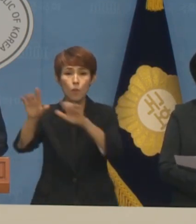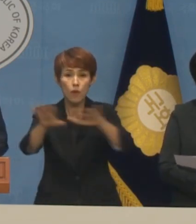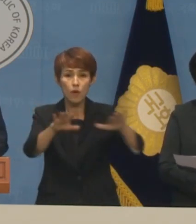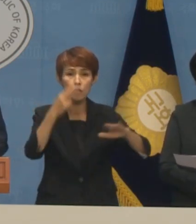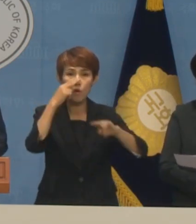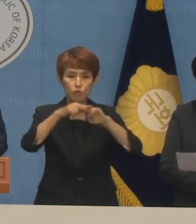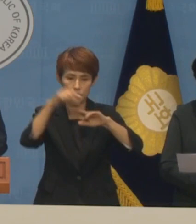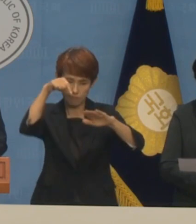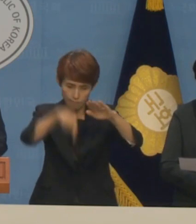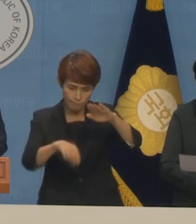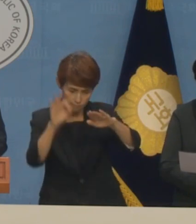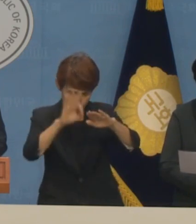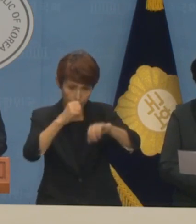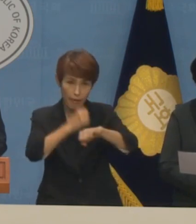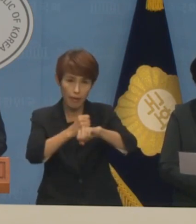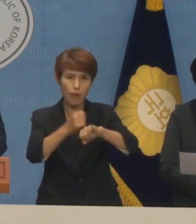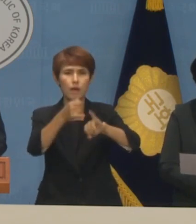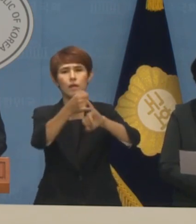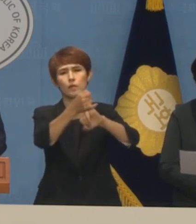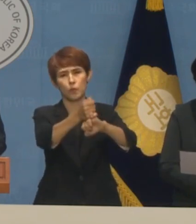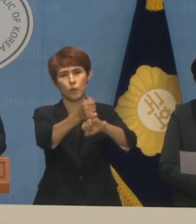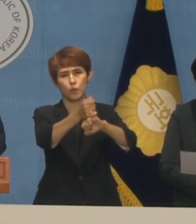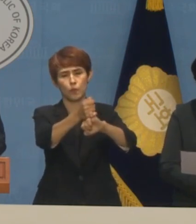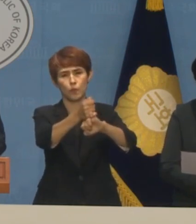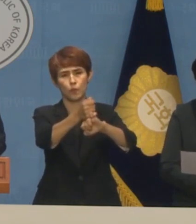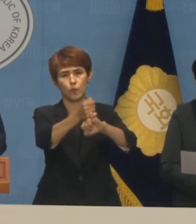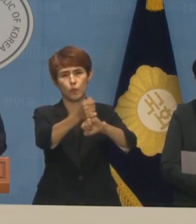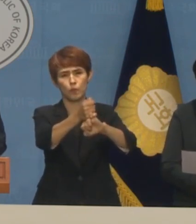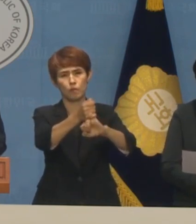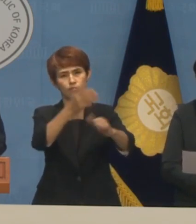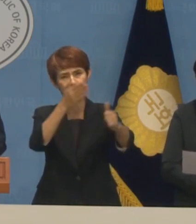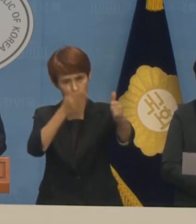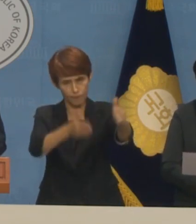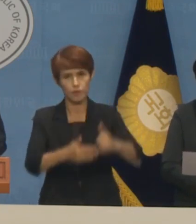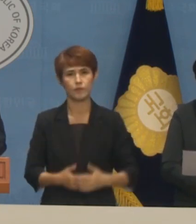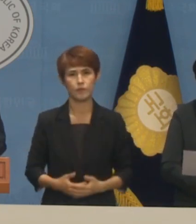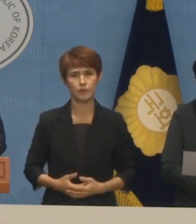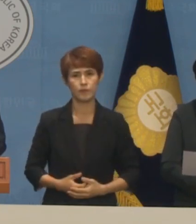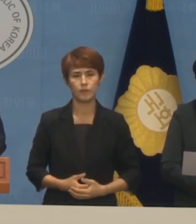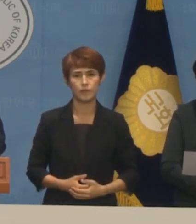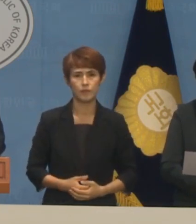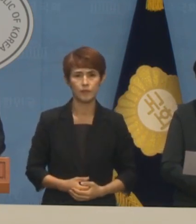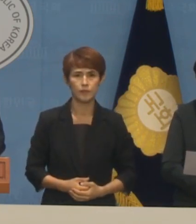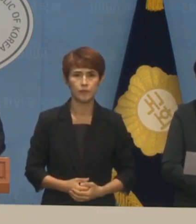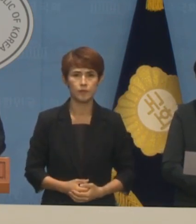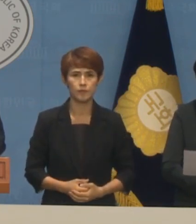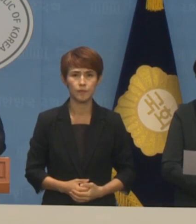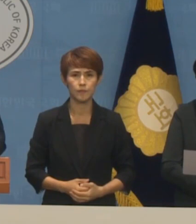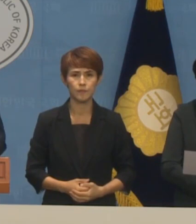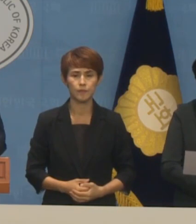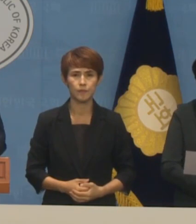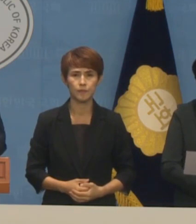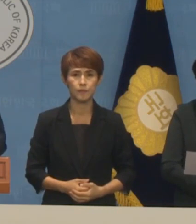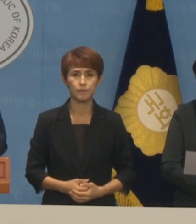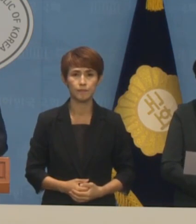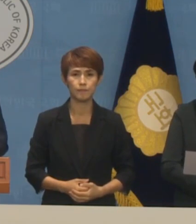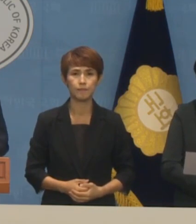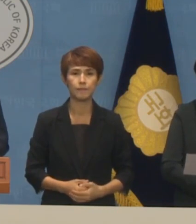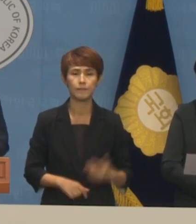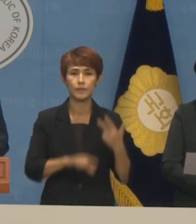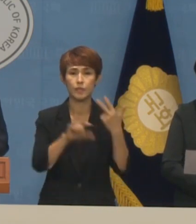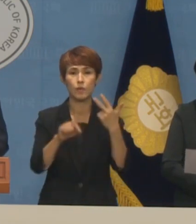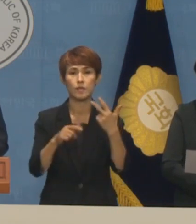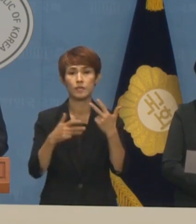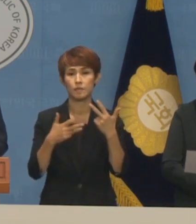작업에 착수하겠다는 약속을 국민 앞에 분명히 해야 할 것입니다. 2024년